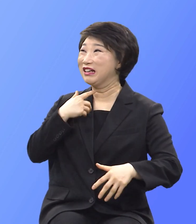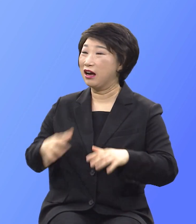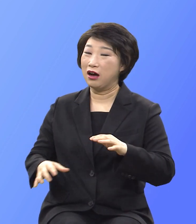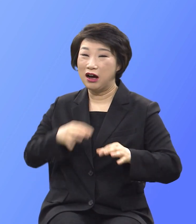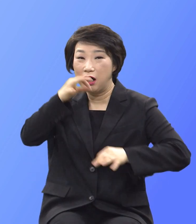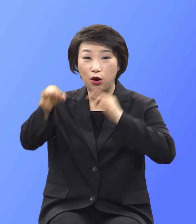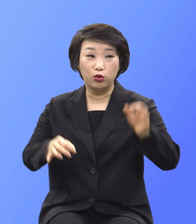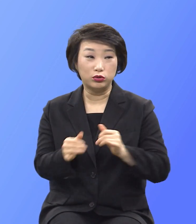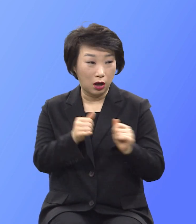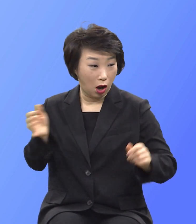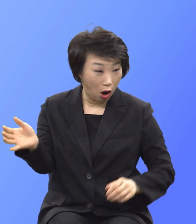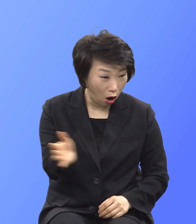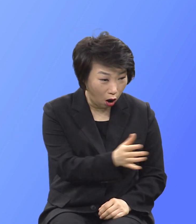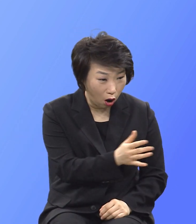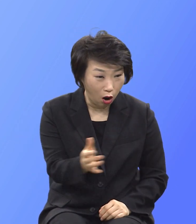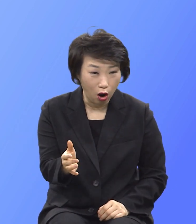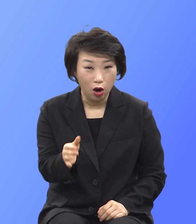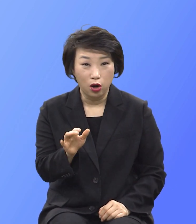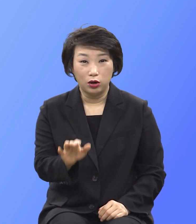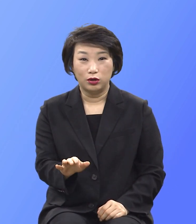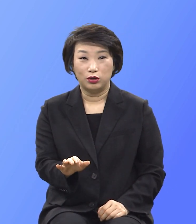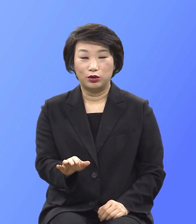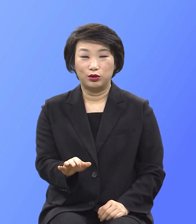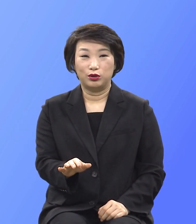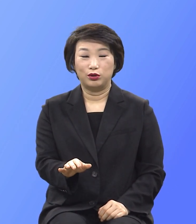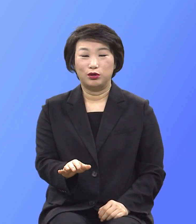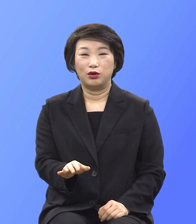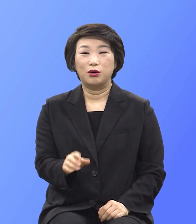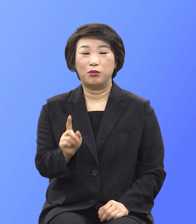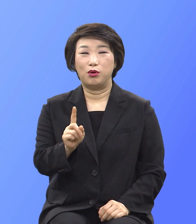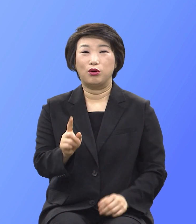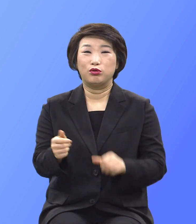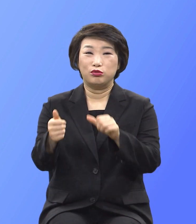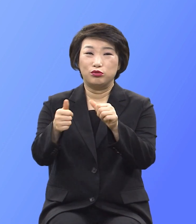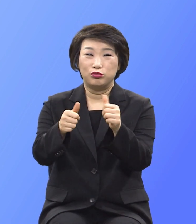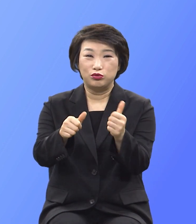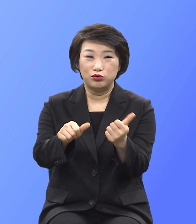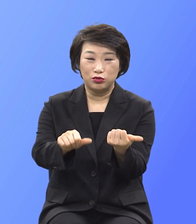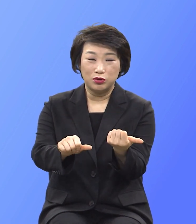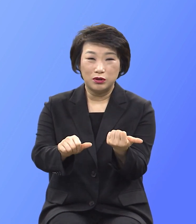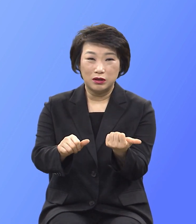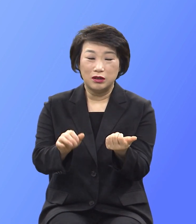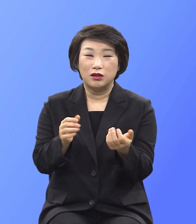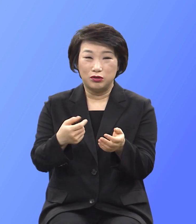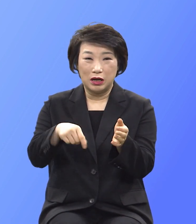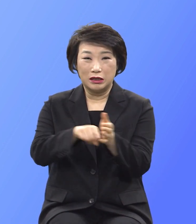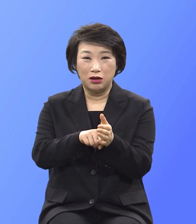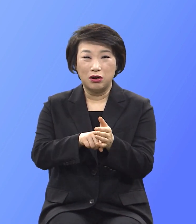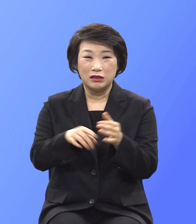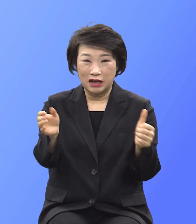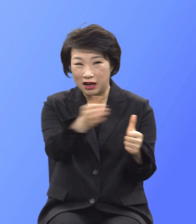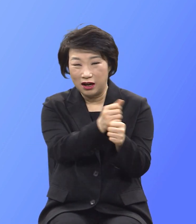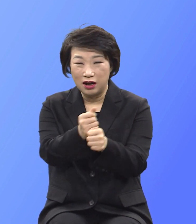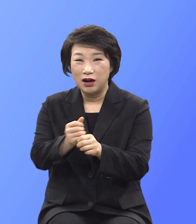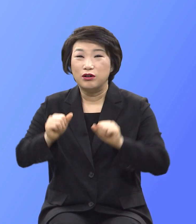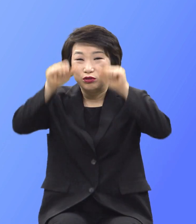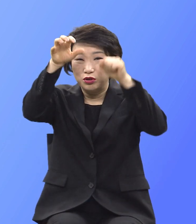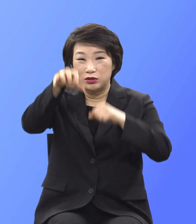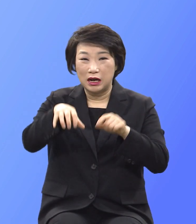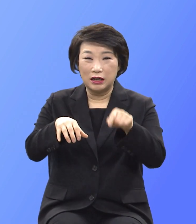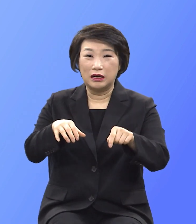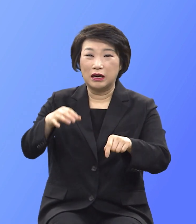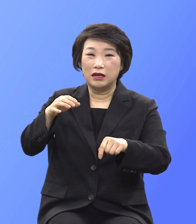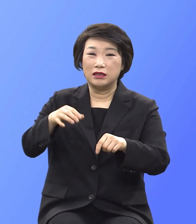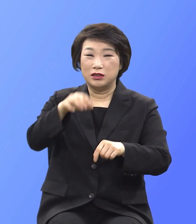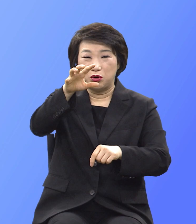아우성 치는 사람 없이 그냥 죽음의 운동장에서 하나님을 향한 찬양하는